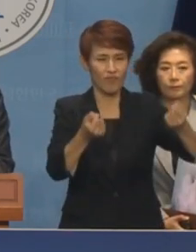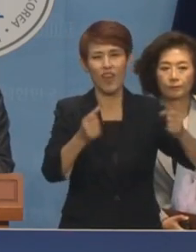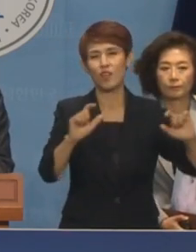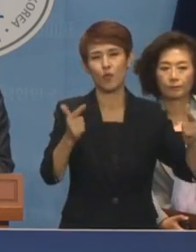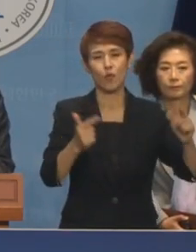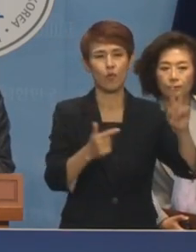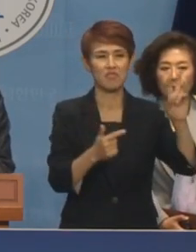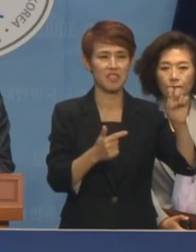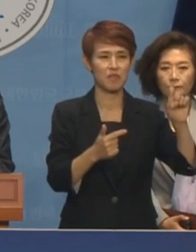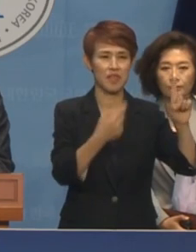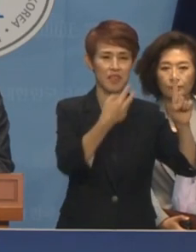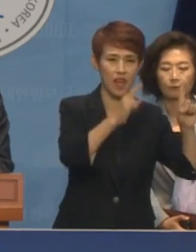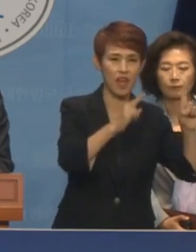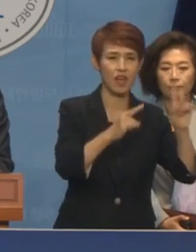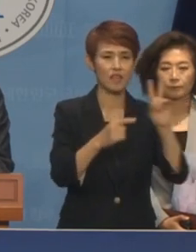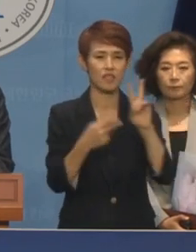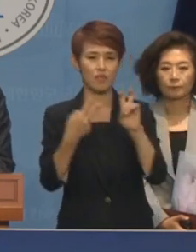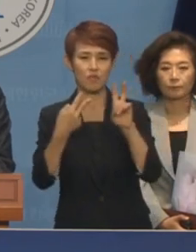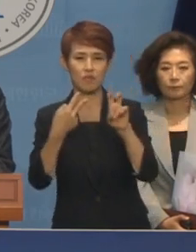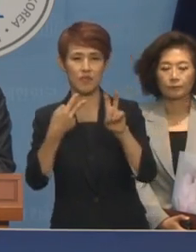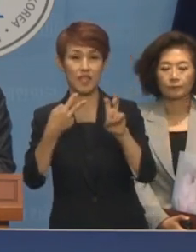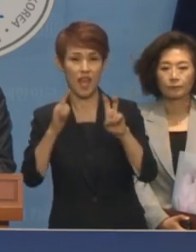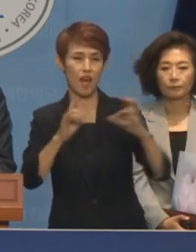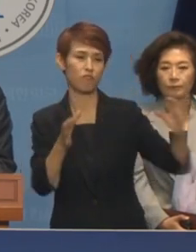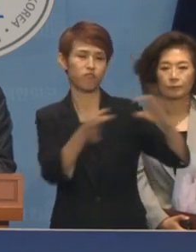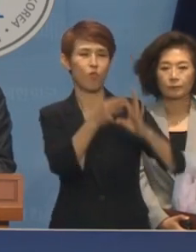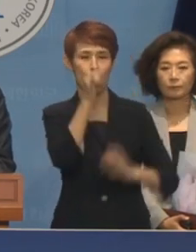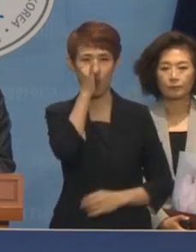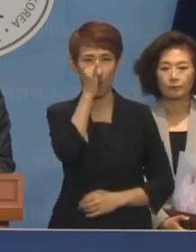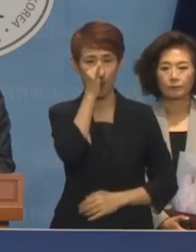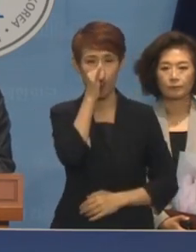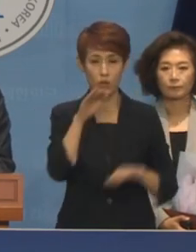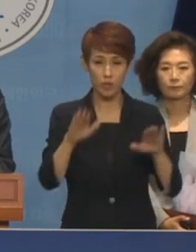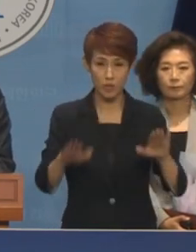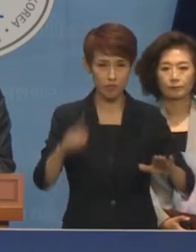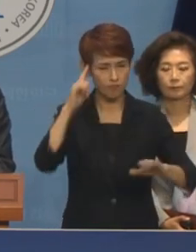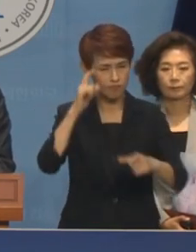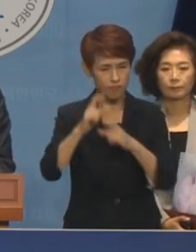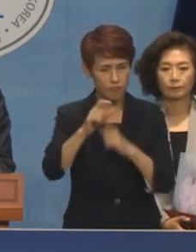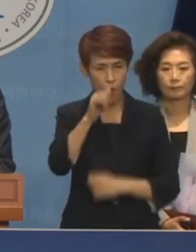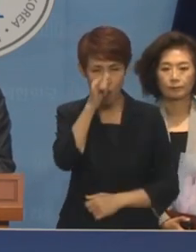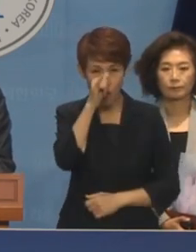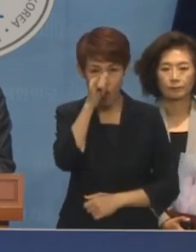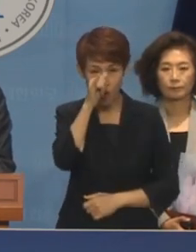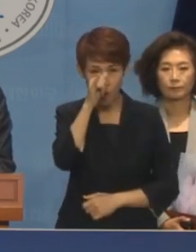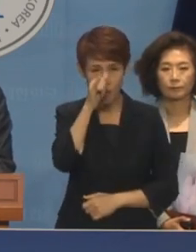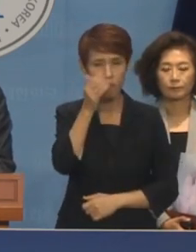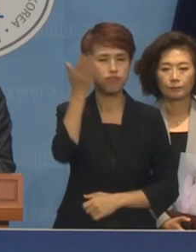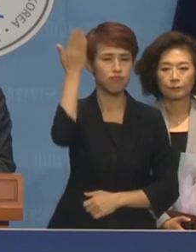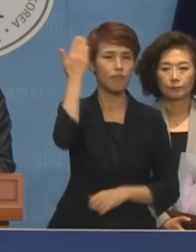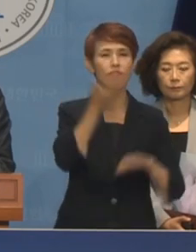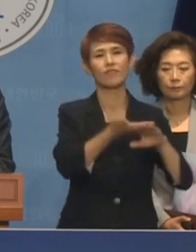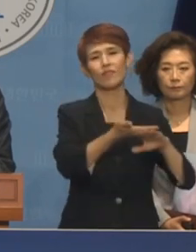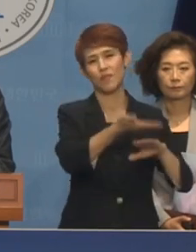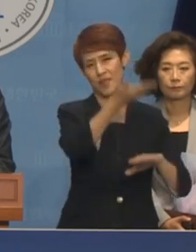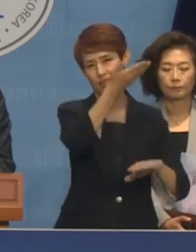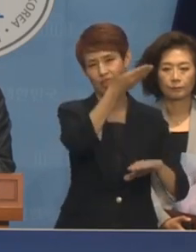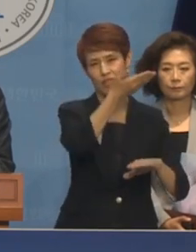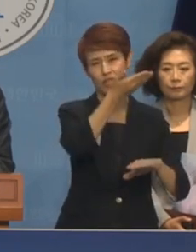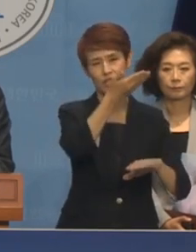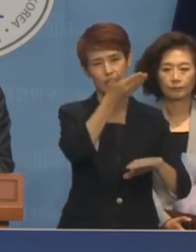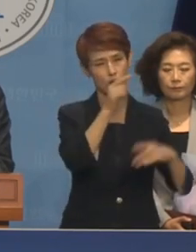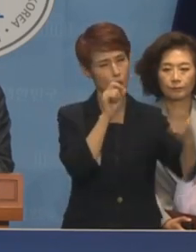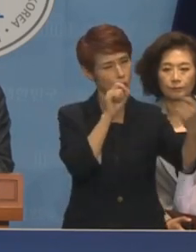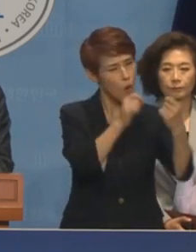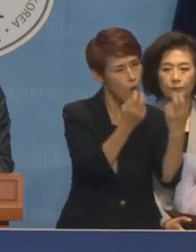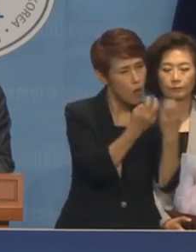21대와 22대에 걸쳐 연속되어 있습니다. 22대인 지금 고민하고 있는 현안을 앞서 21대 국회의원 선배님들이 어떻게